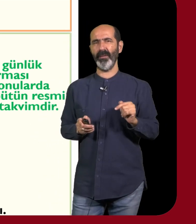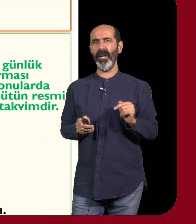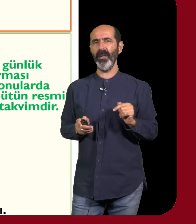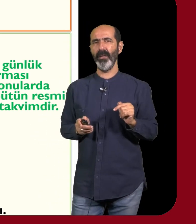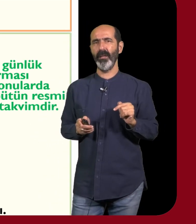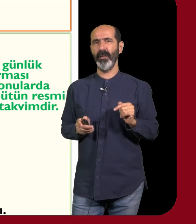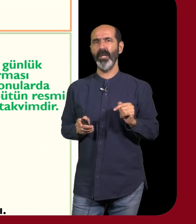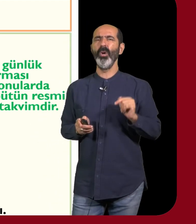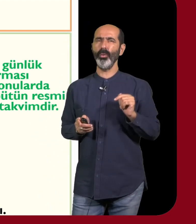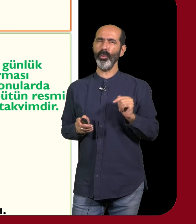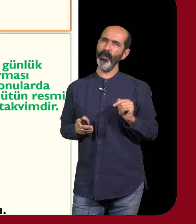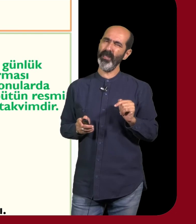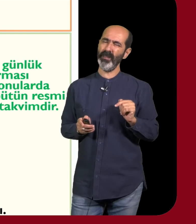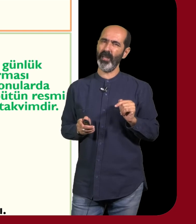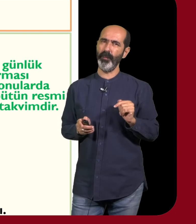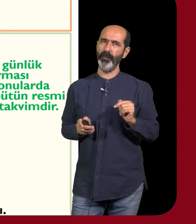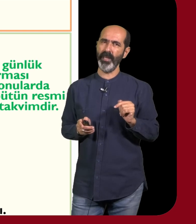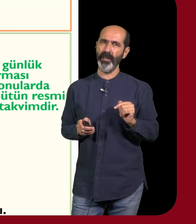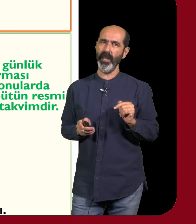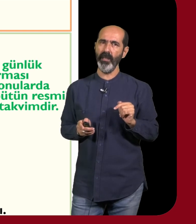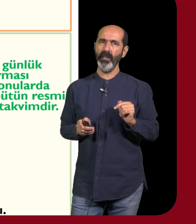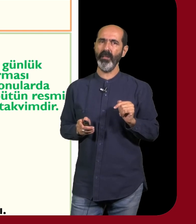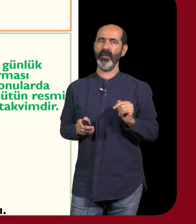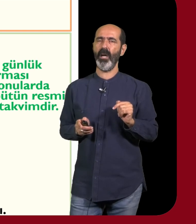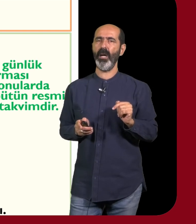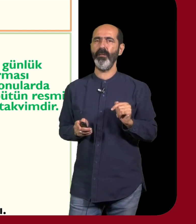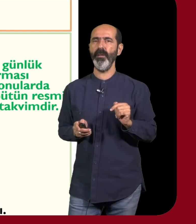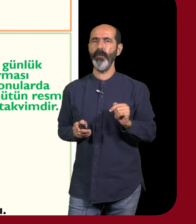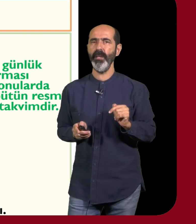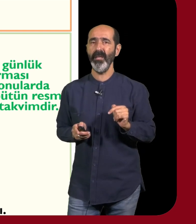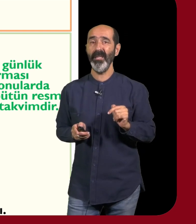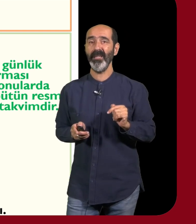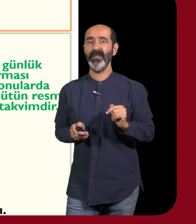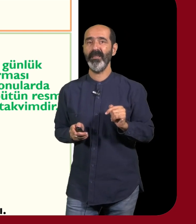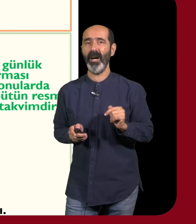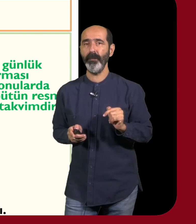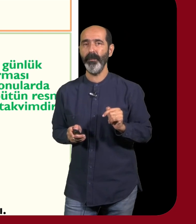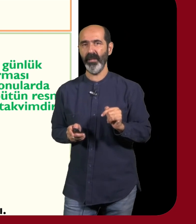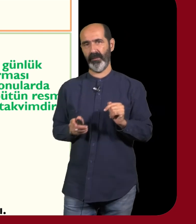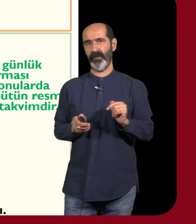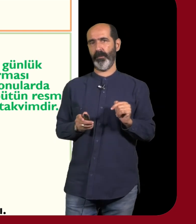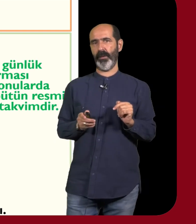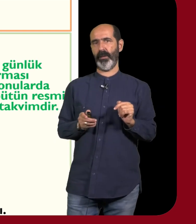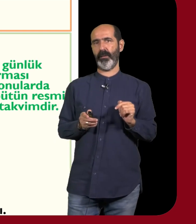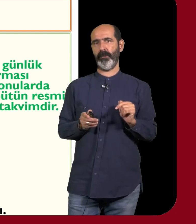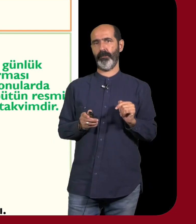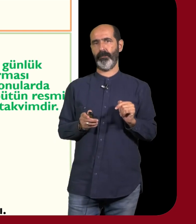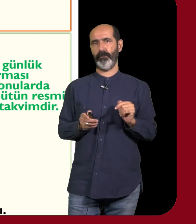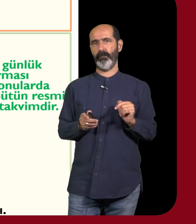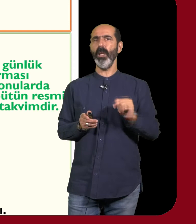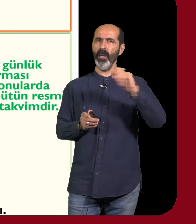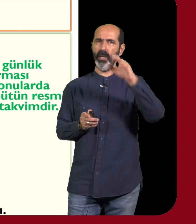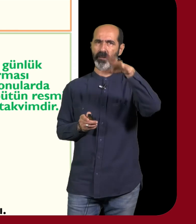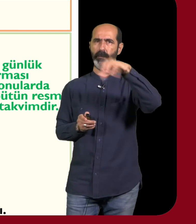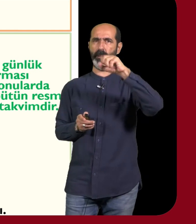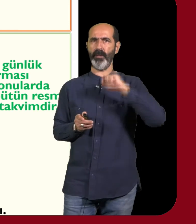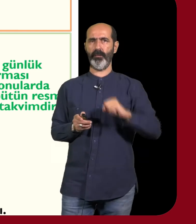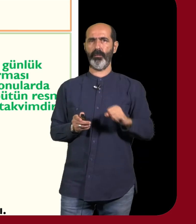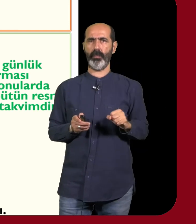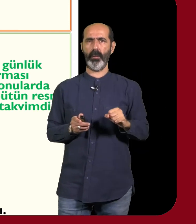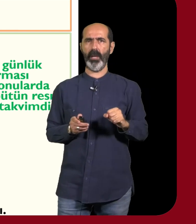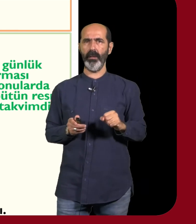anlarında da Rumi takvim yerine takvimi darby ismi verildi